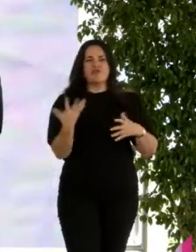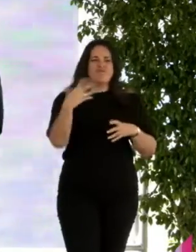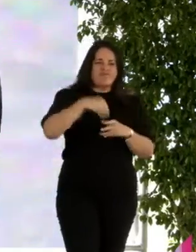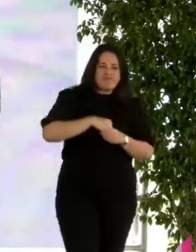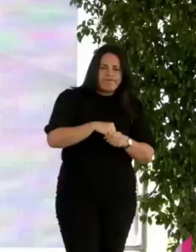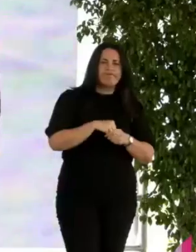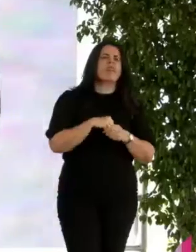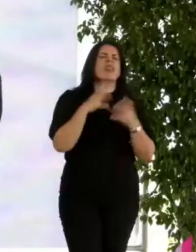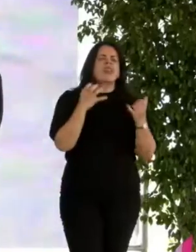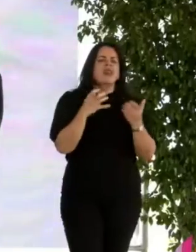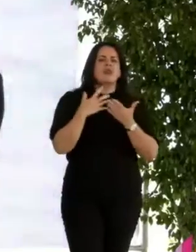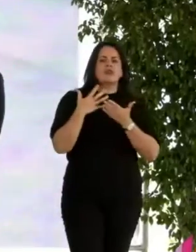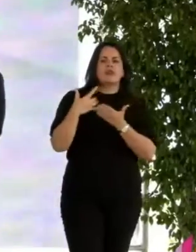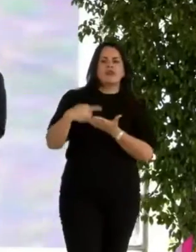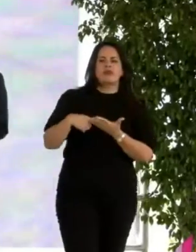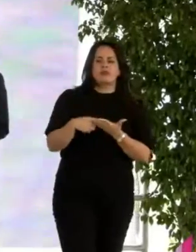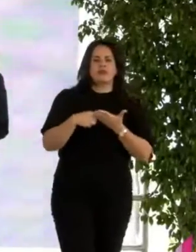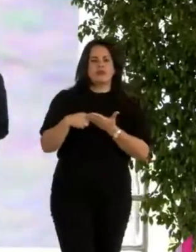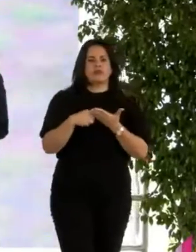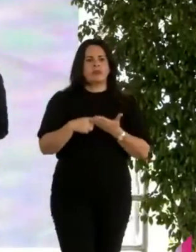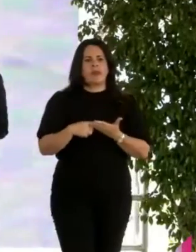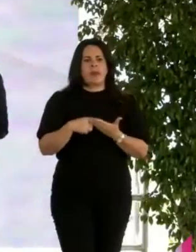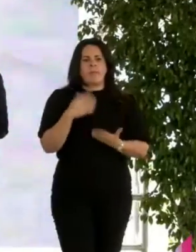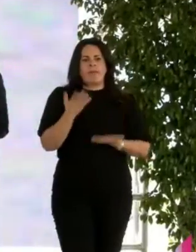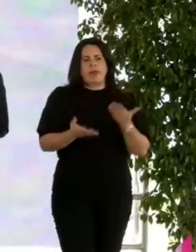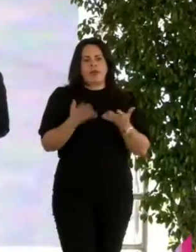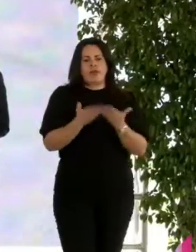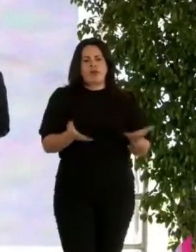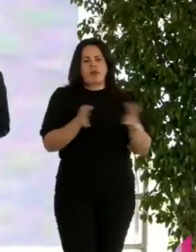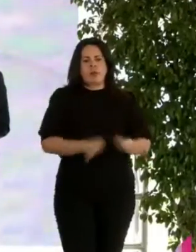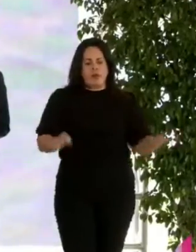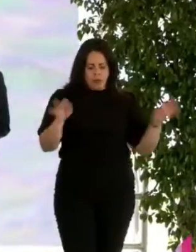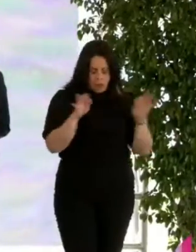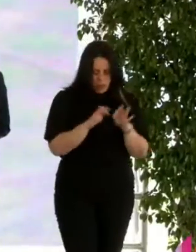que sean asuntos que yo entiendo que son apremiantes.